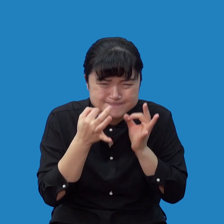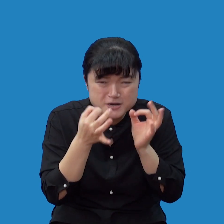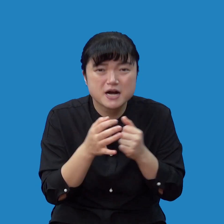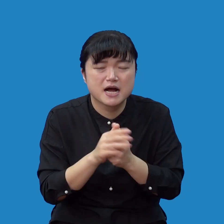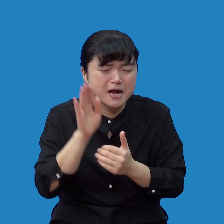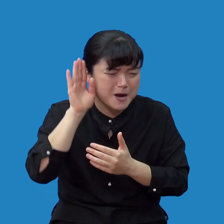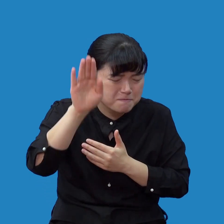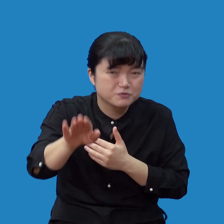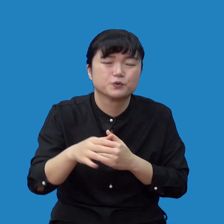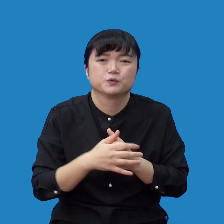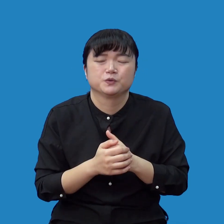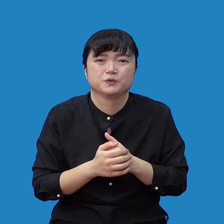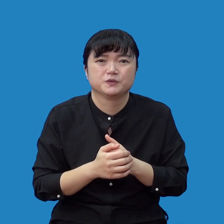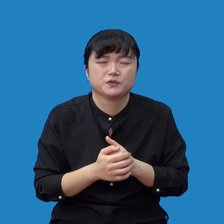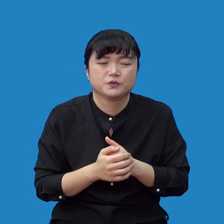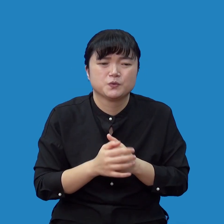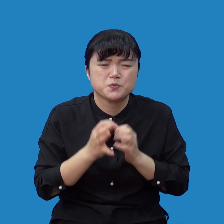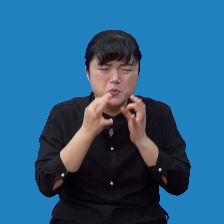많이 애쓰려고 합니다.